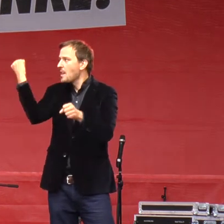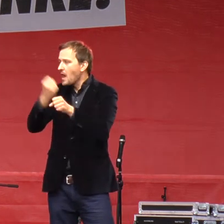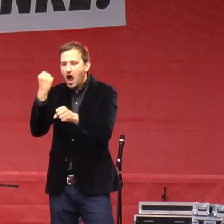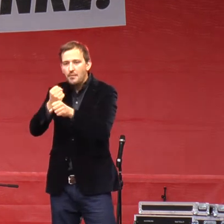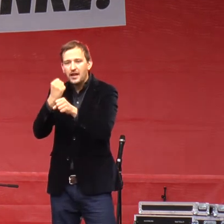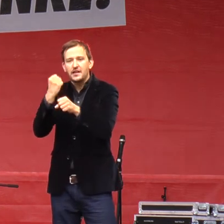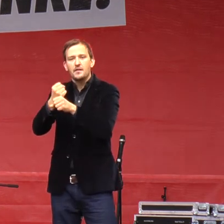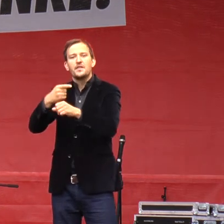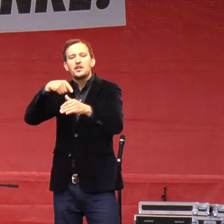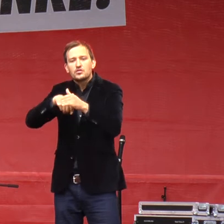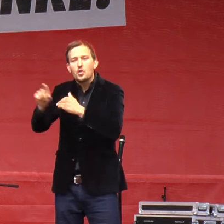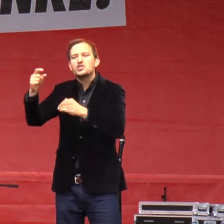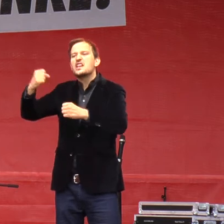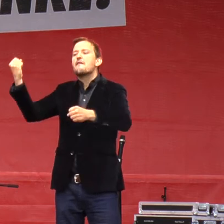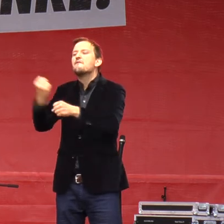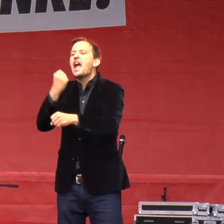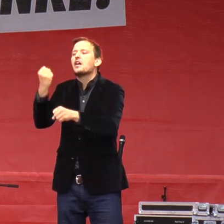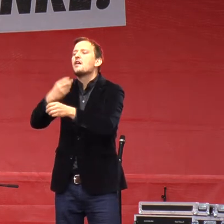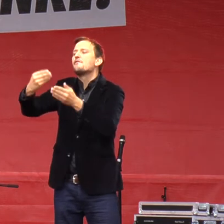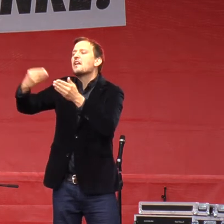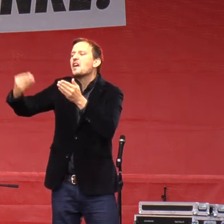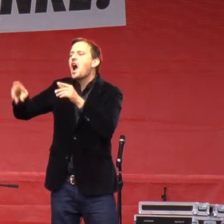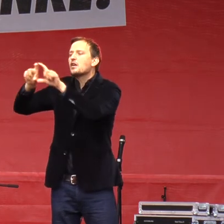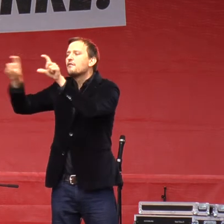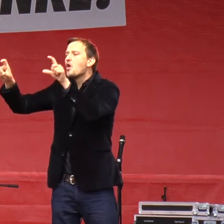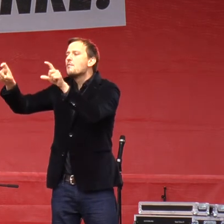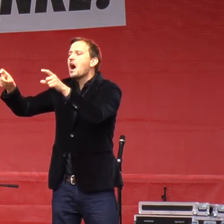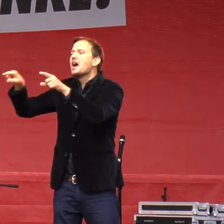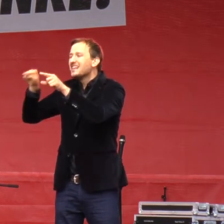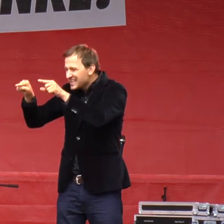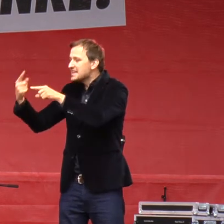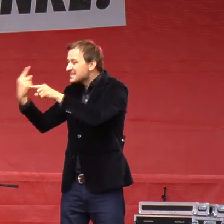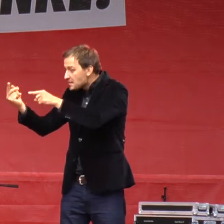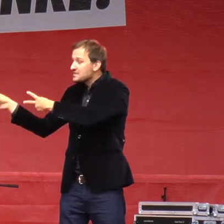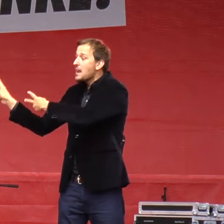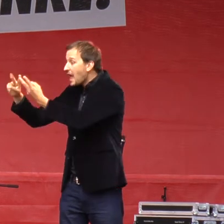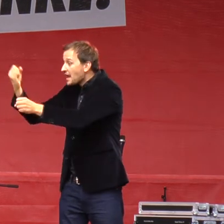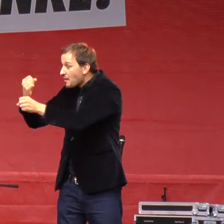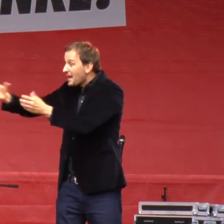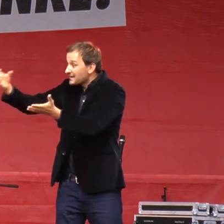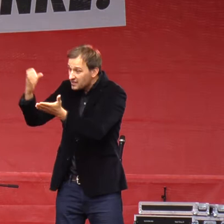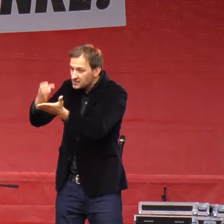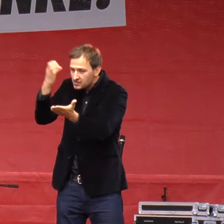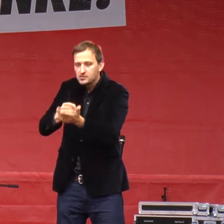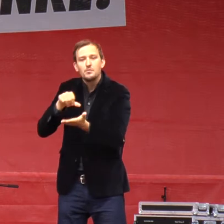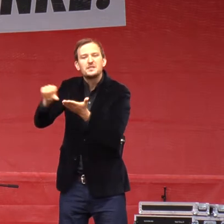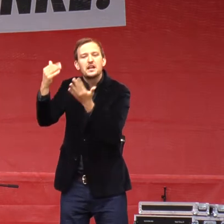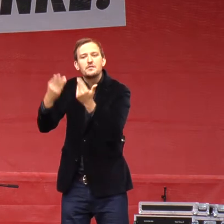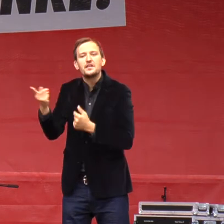eine Werkvertragsfirma ersetzt, die wiederum Leiharbeiter beschäftigt. Und die zahlt ihren